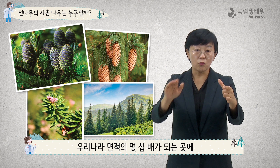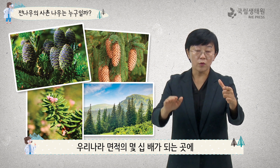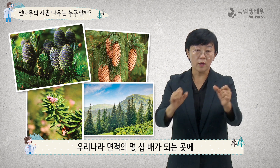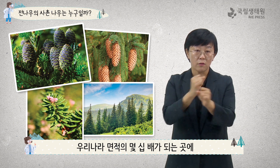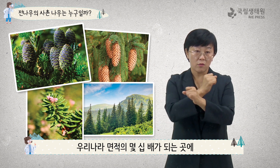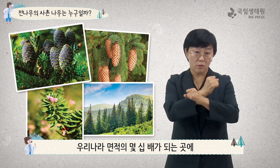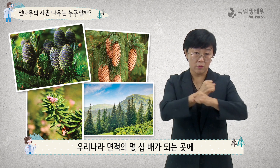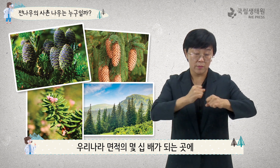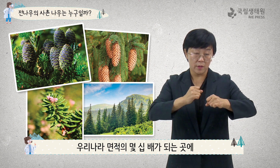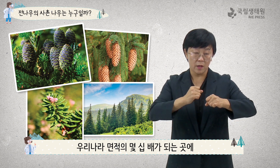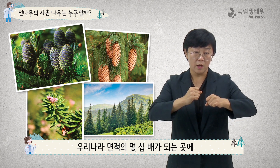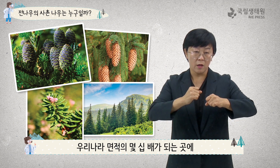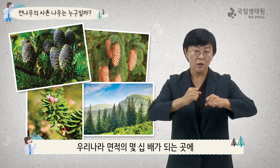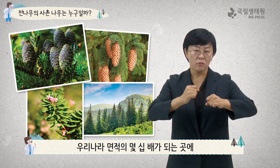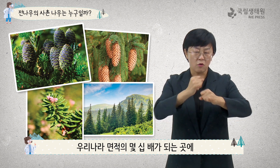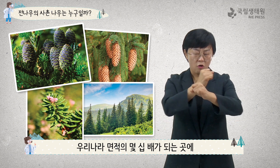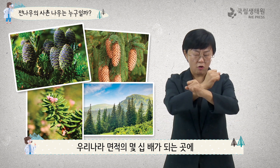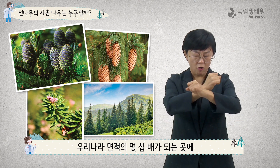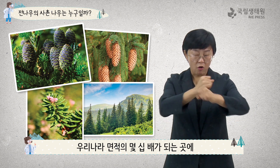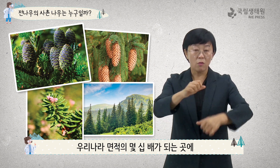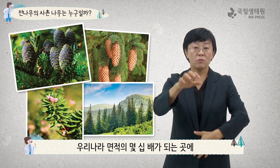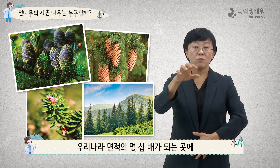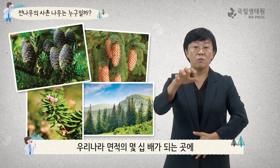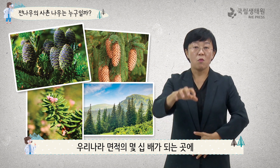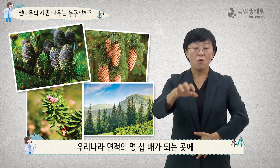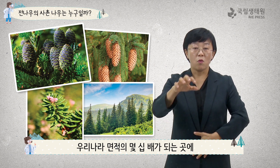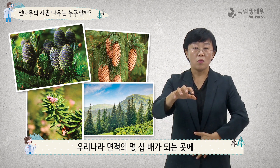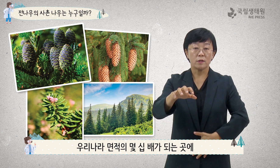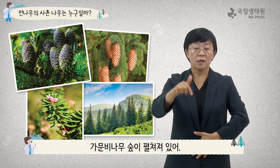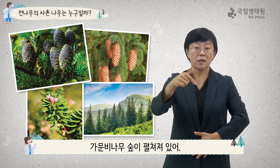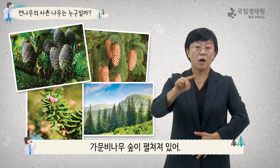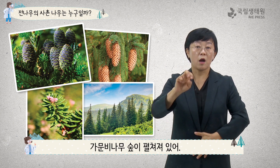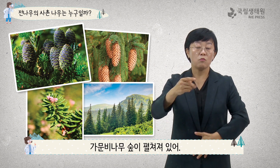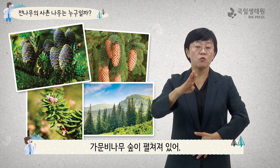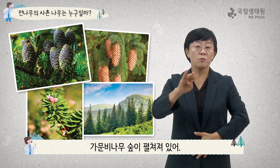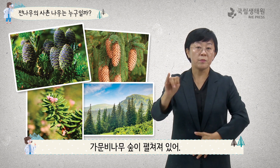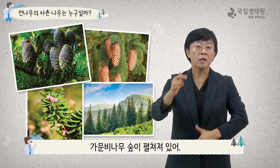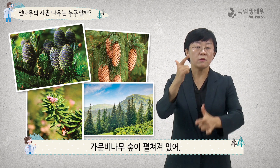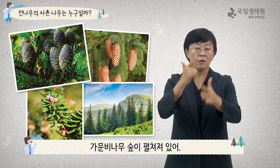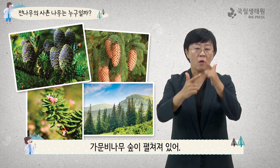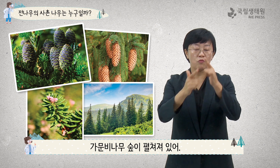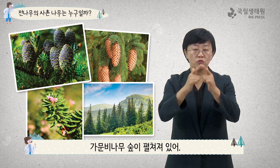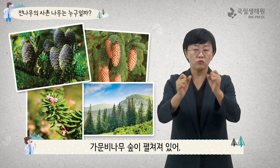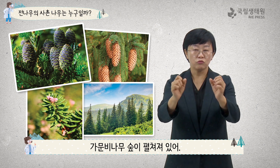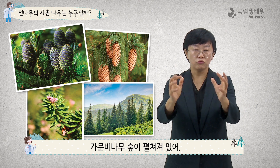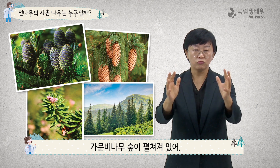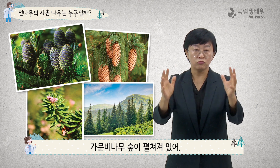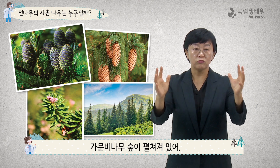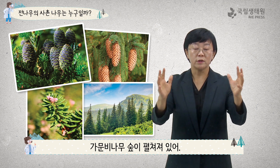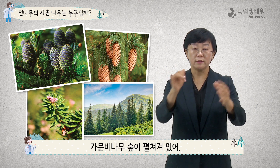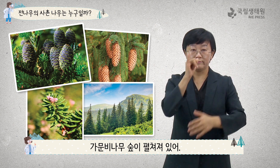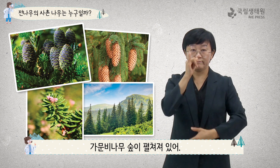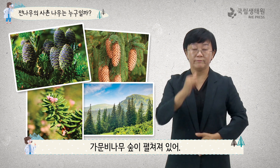우리나라 면적의 몇십 배가 되는 곳에 가문비 나무숲이 펼쳐져 있어.